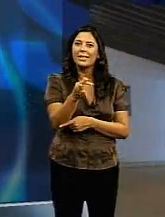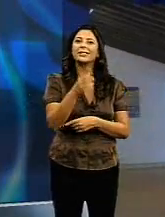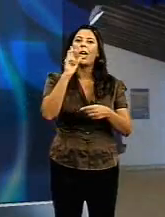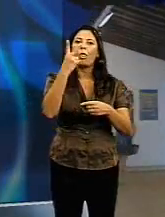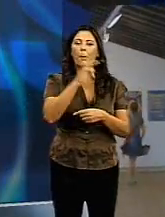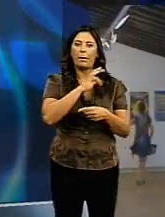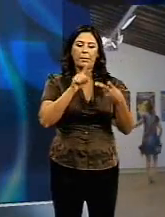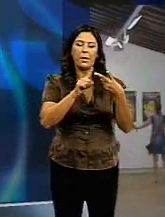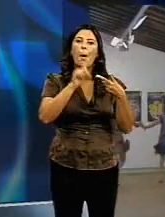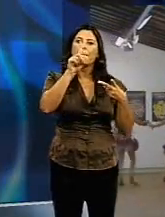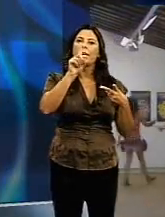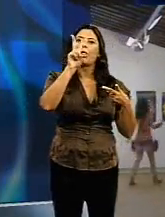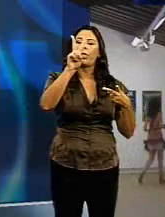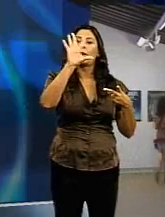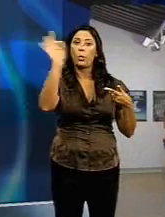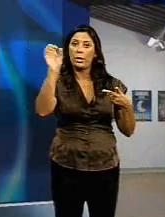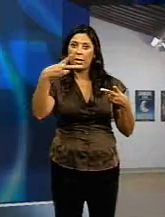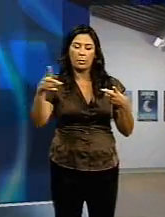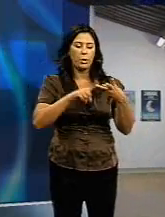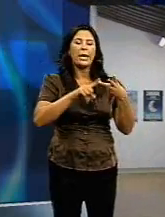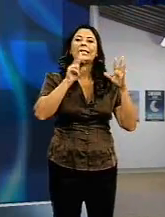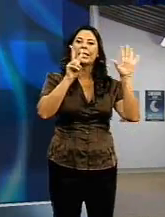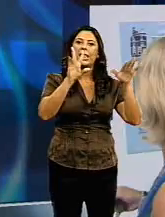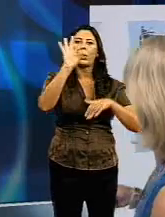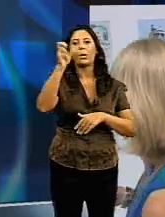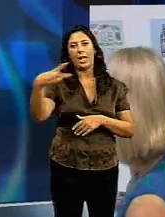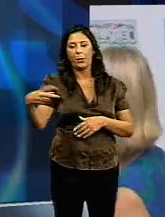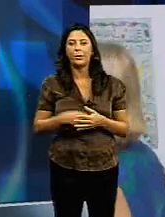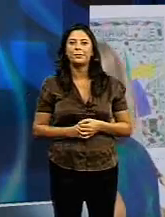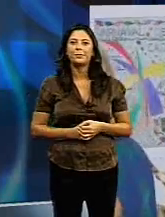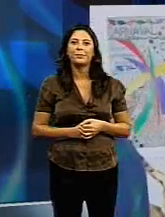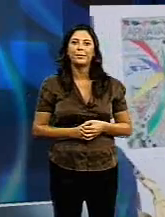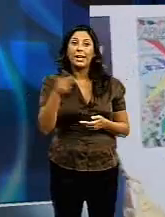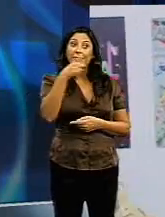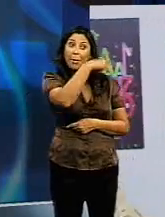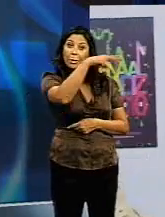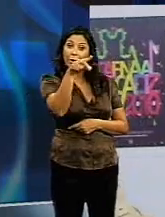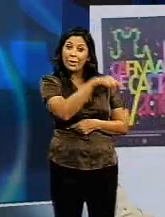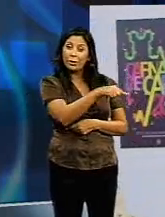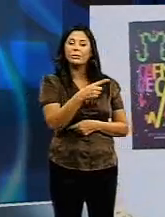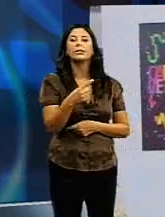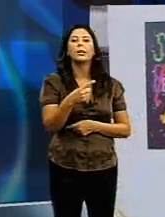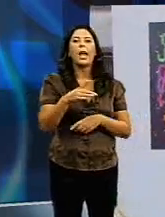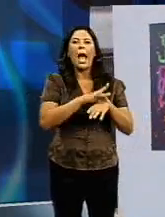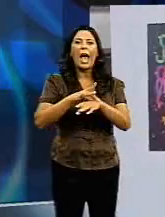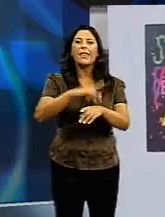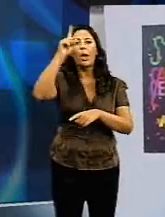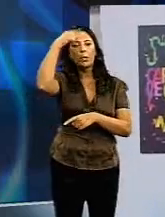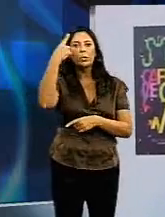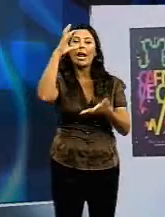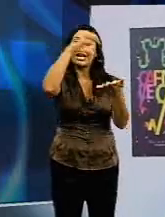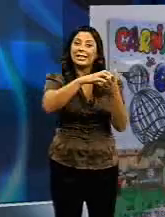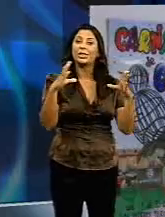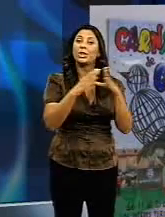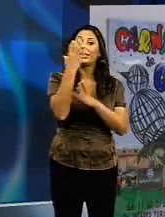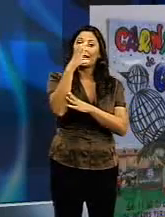accesis de 1.250 y 750 euros. Se trata de una exposición que aumenta la agenda cultural del Castillo de Santa